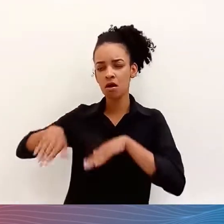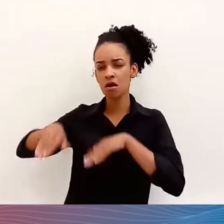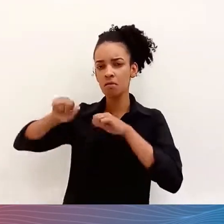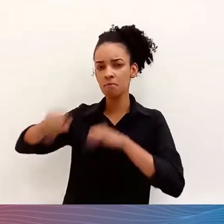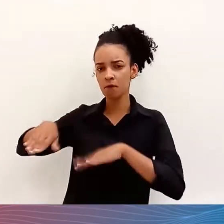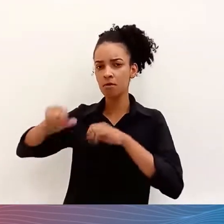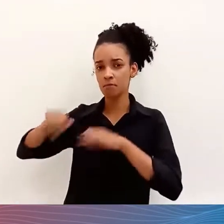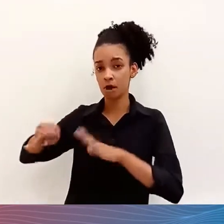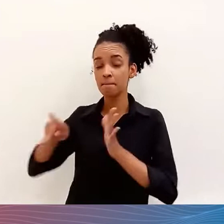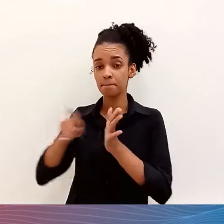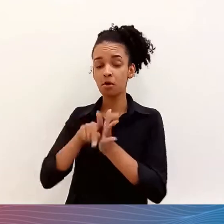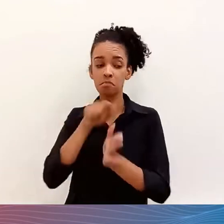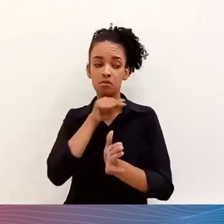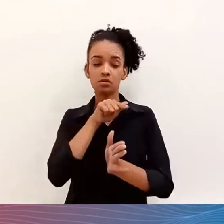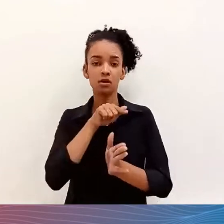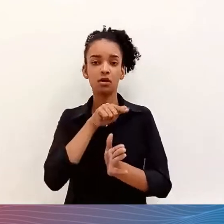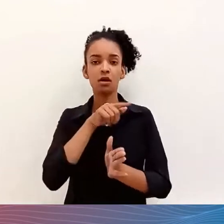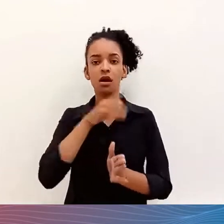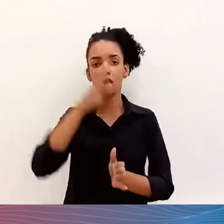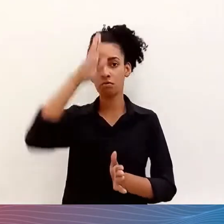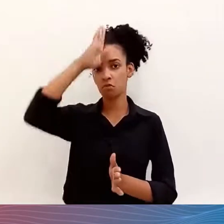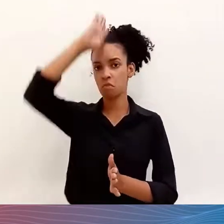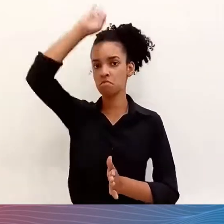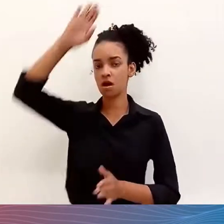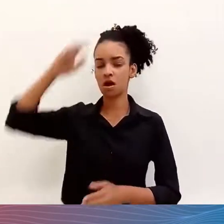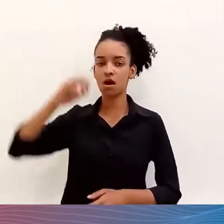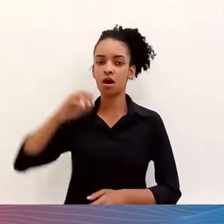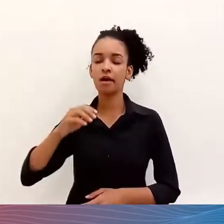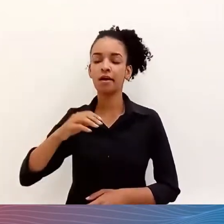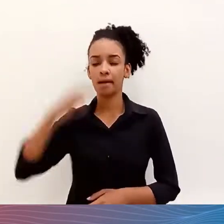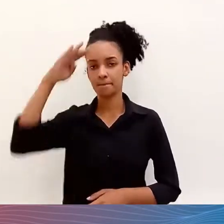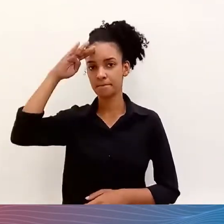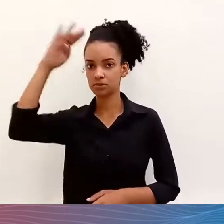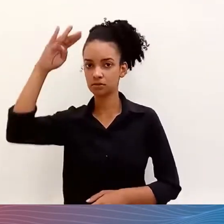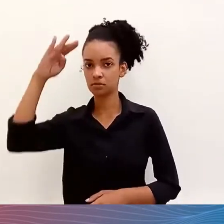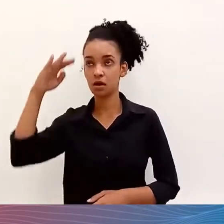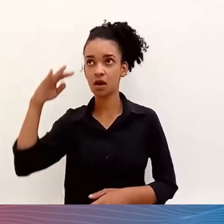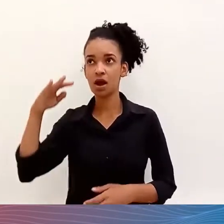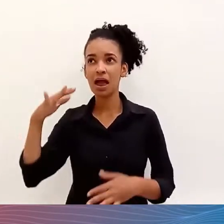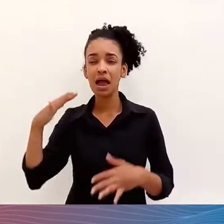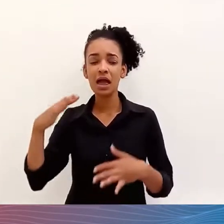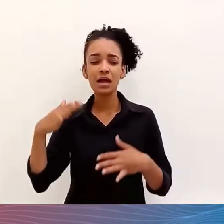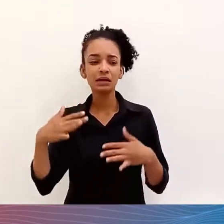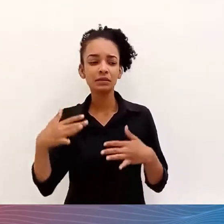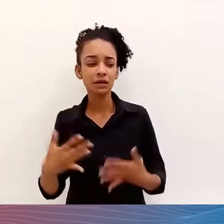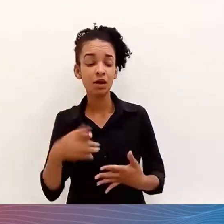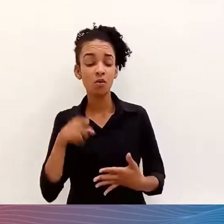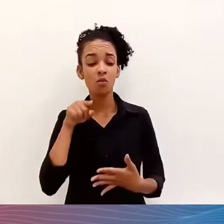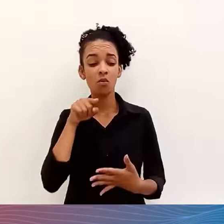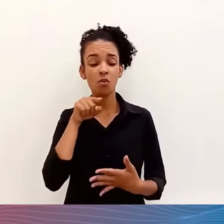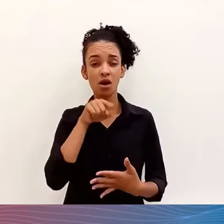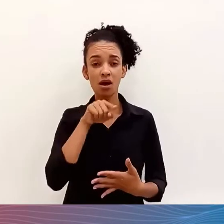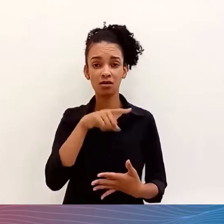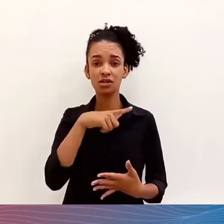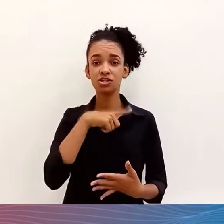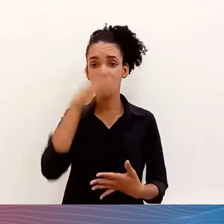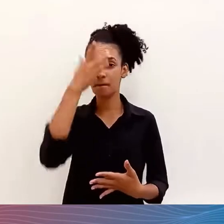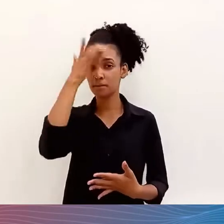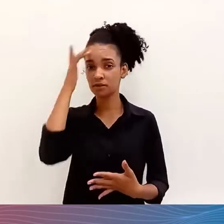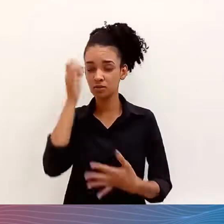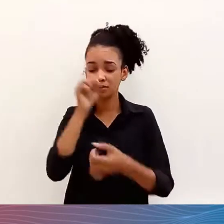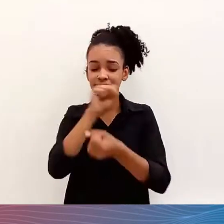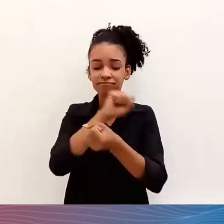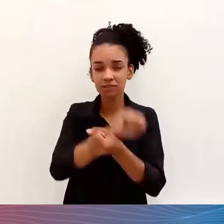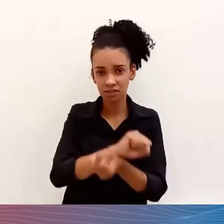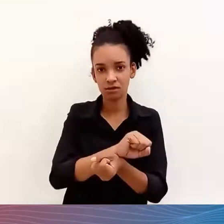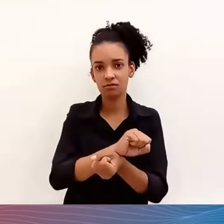trazidos cativos. Irmãos, é isso que aconteceu quando Cristo foi no Hades e trouxe esses cativos. E